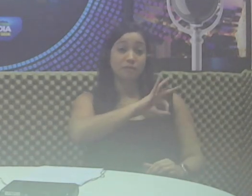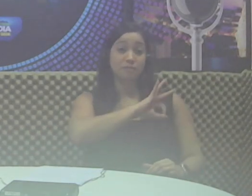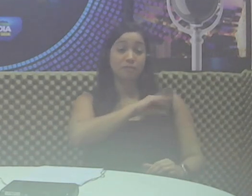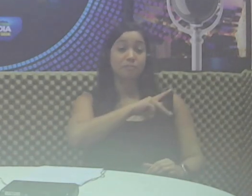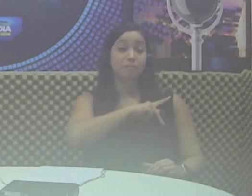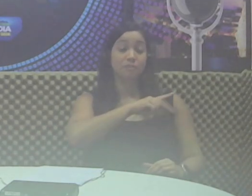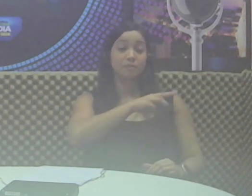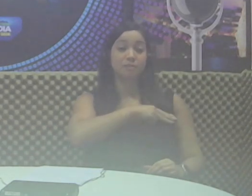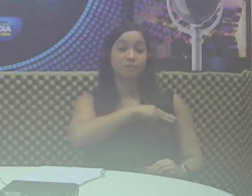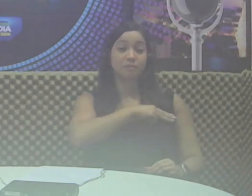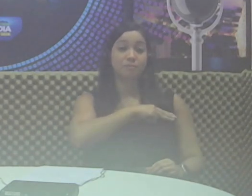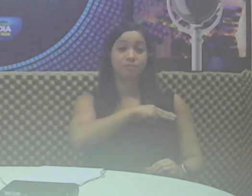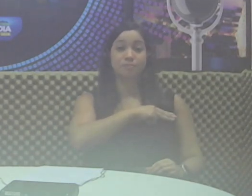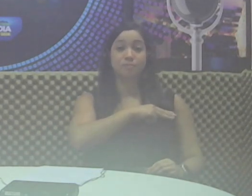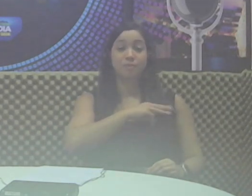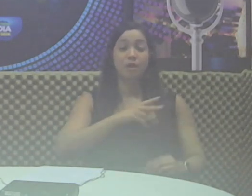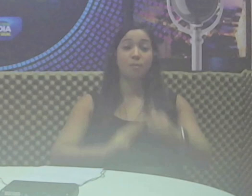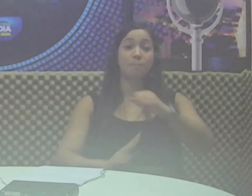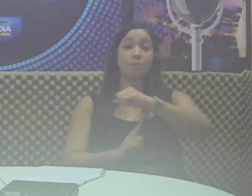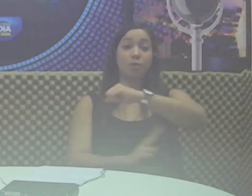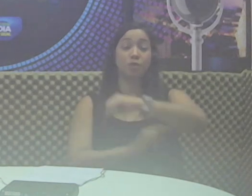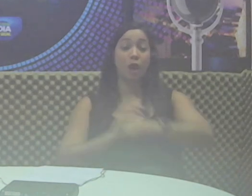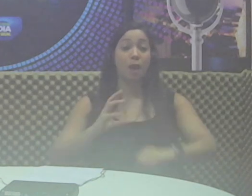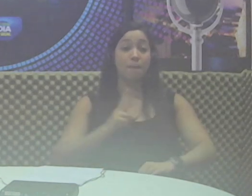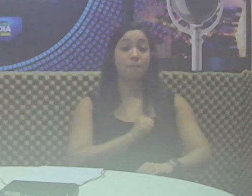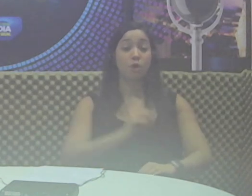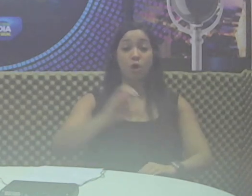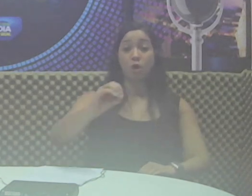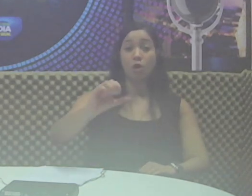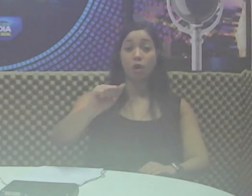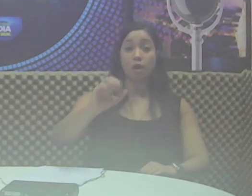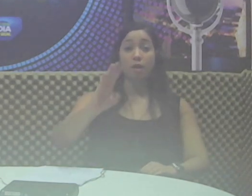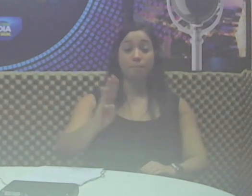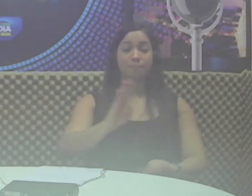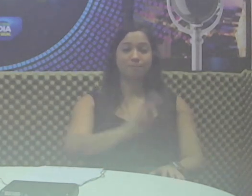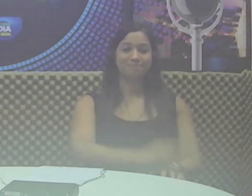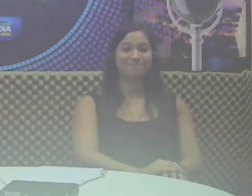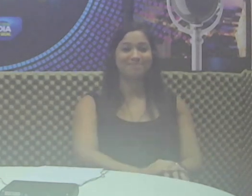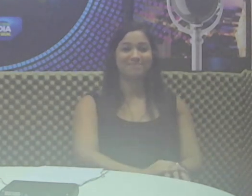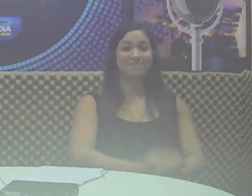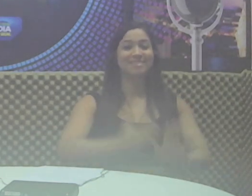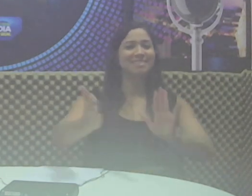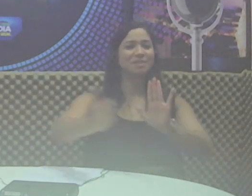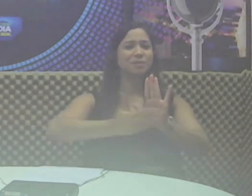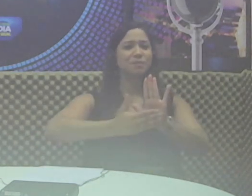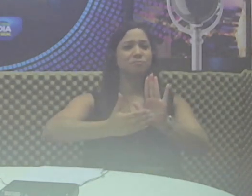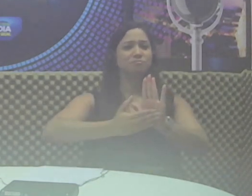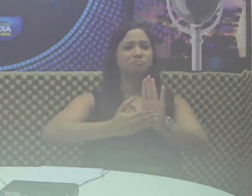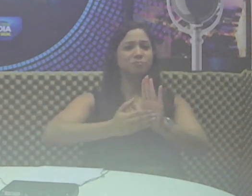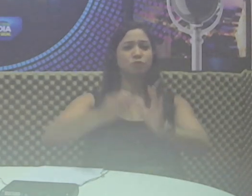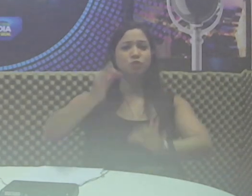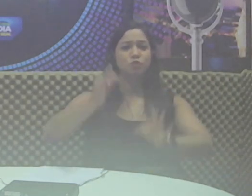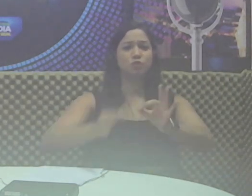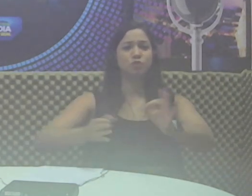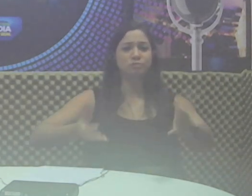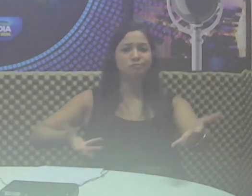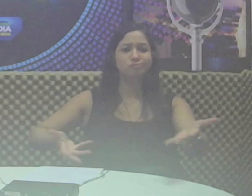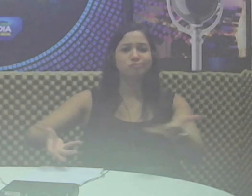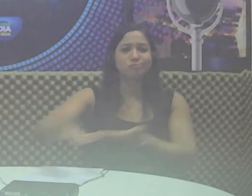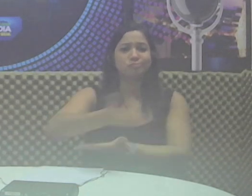Militar, Ponte de Amor e Ordem dos Advogados do Brasil. A proposta é aproximar o Judiciário dos